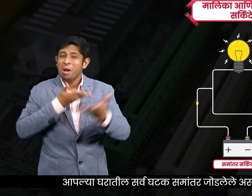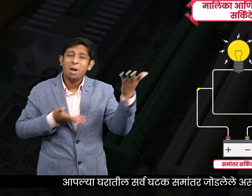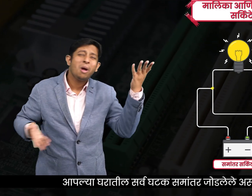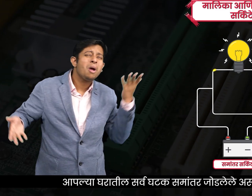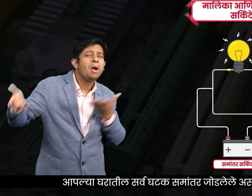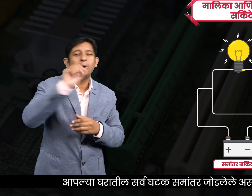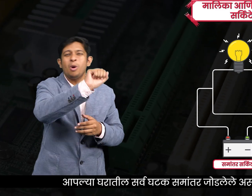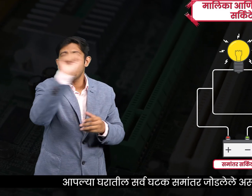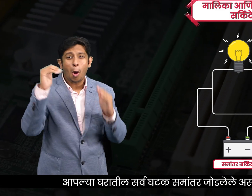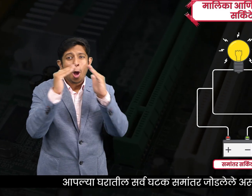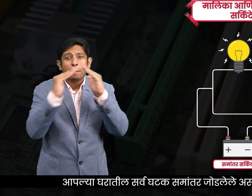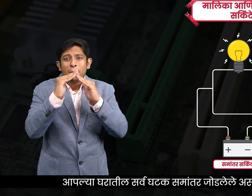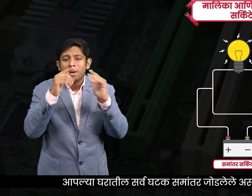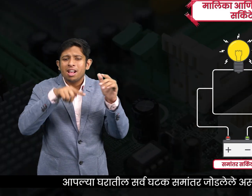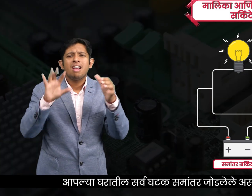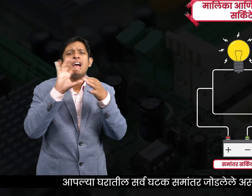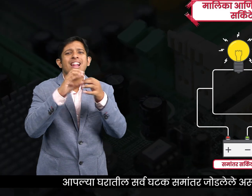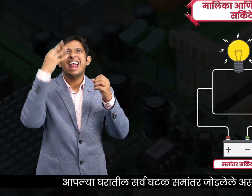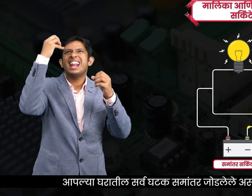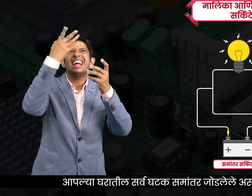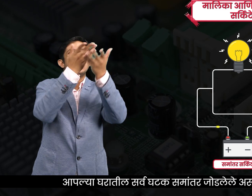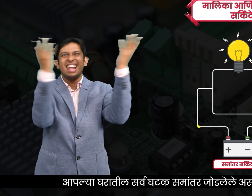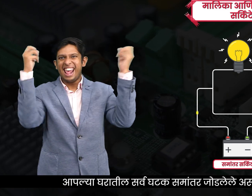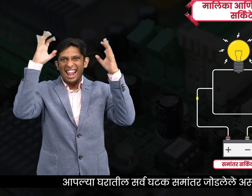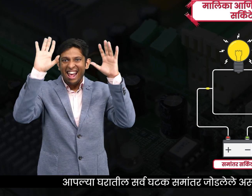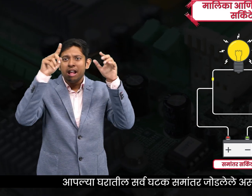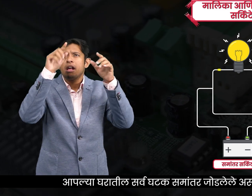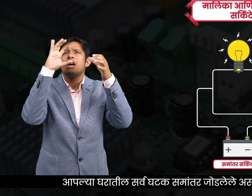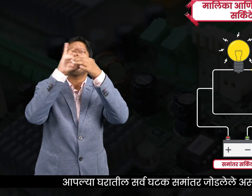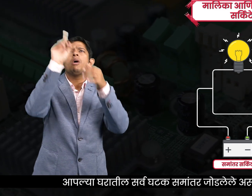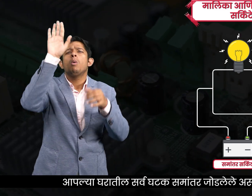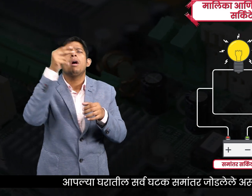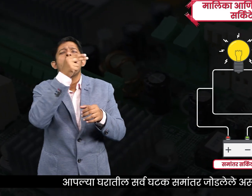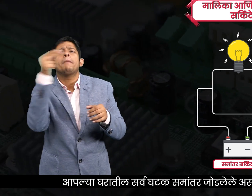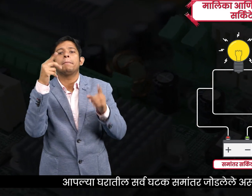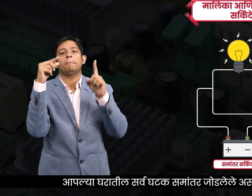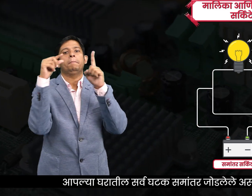आपल्याला घरातील सर्व घटक समांतर जोडलेले असतात.